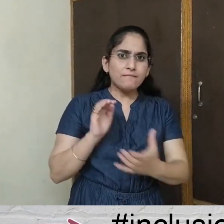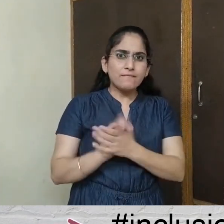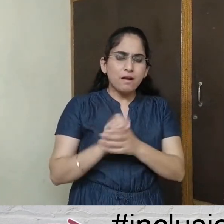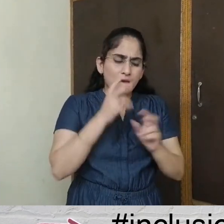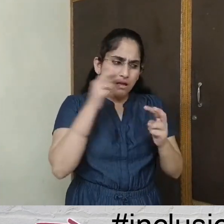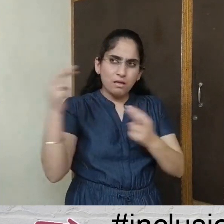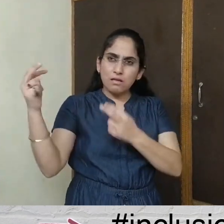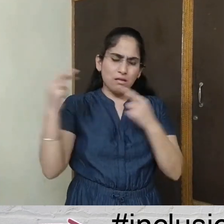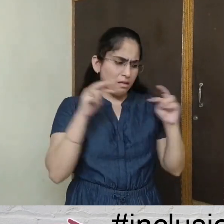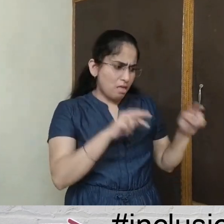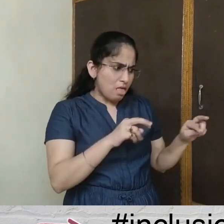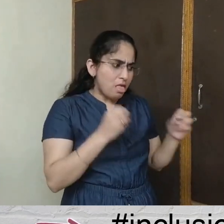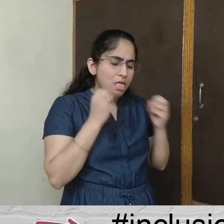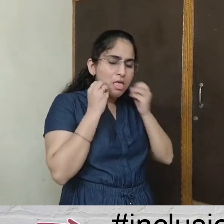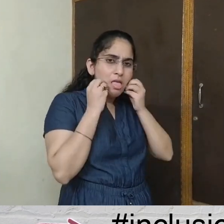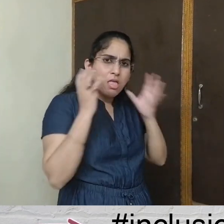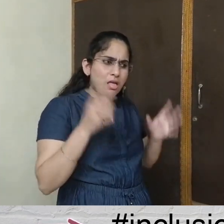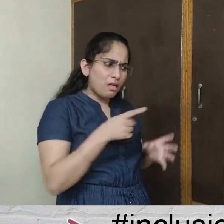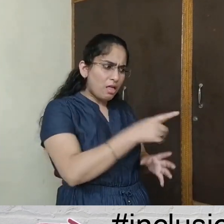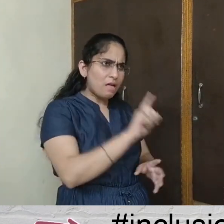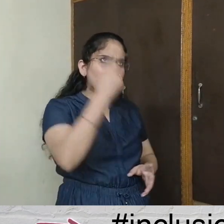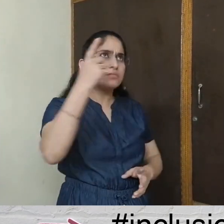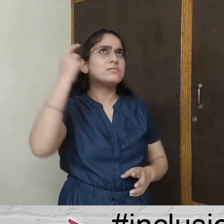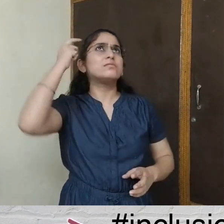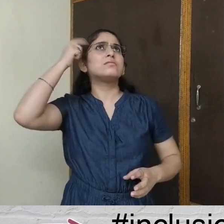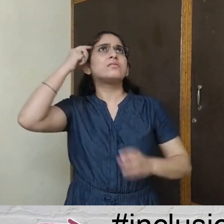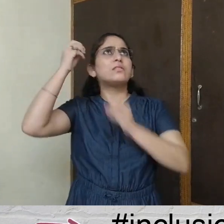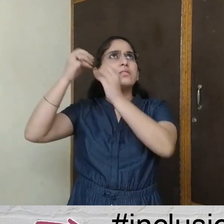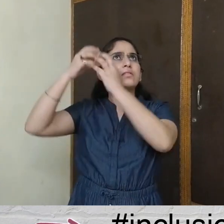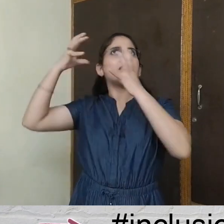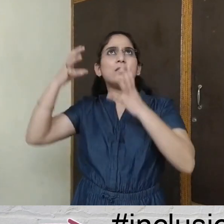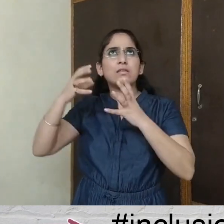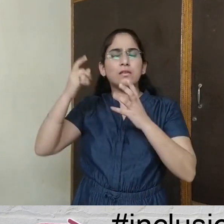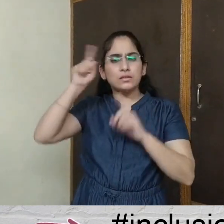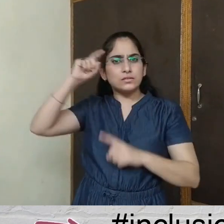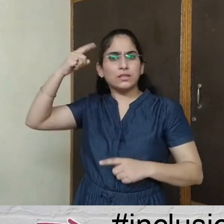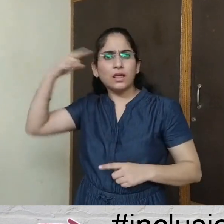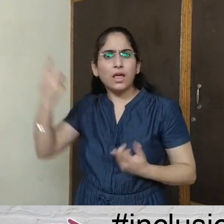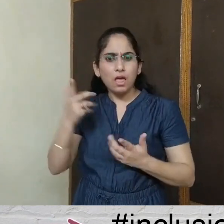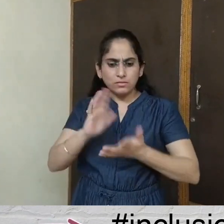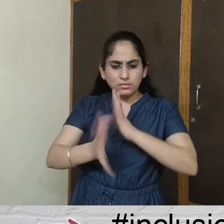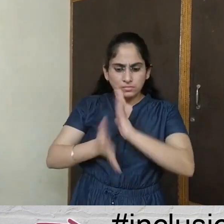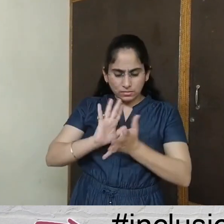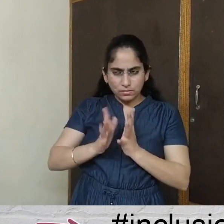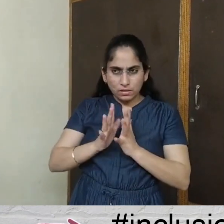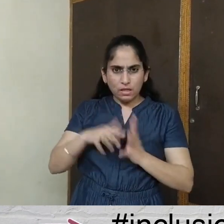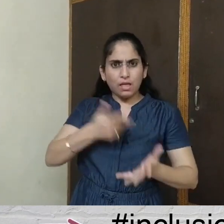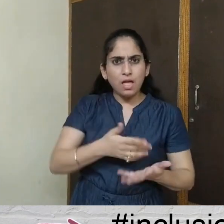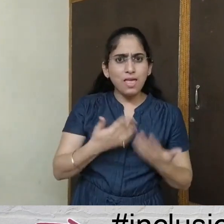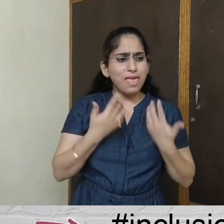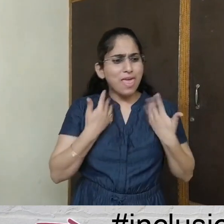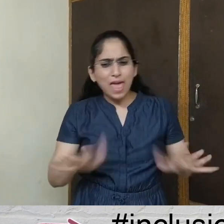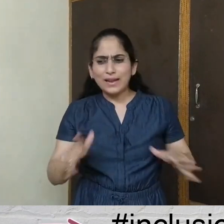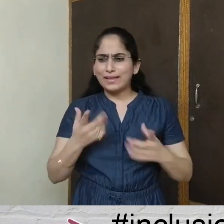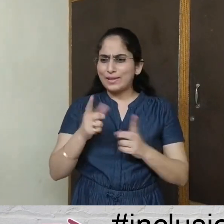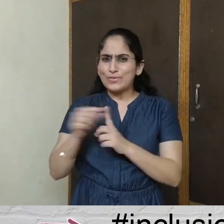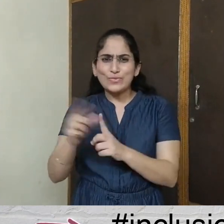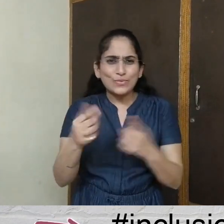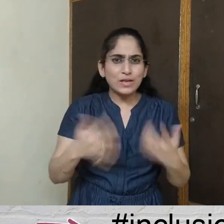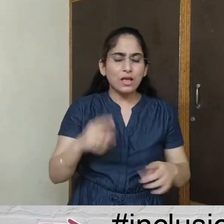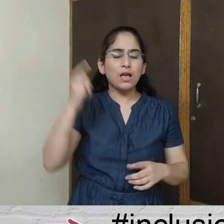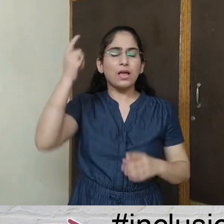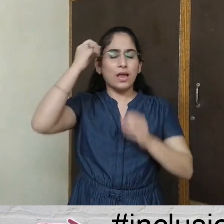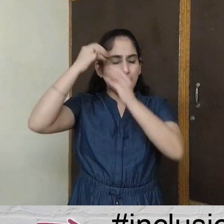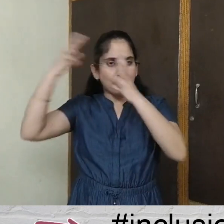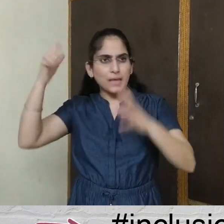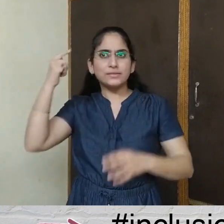फिर मैंने उसको करेक्ट स्पैलिंग फॉर्म में भरा तब मेरी फ्रेंग्स को देखके लागा कि यार खुष्भू तुम तो पहले साइंग लाग जो सोचती हो फिर उसको